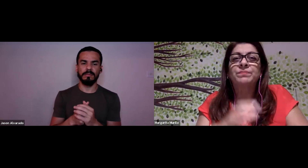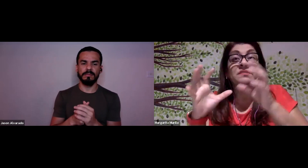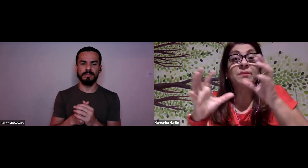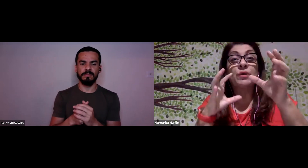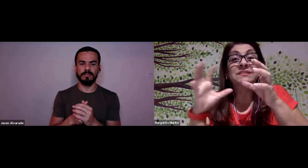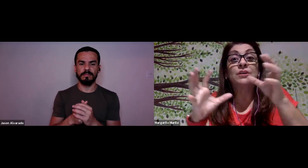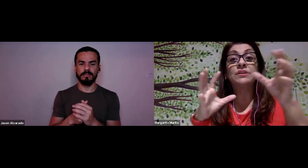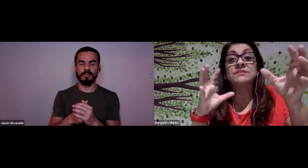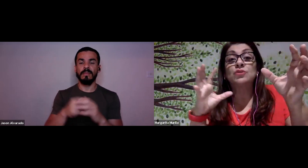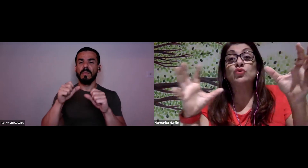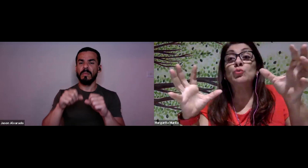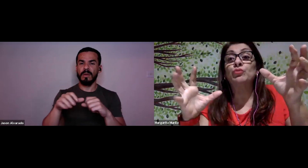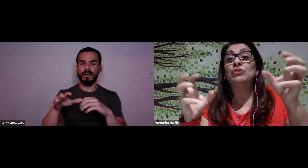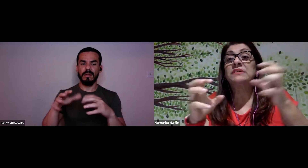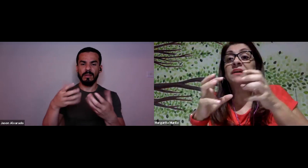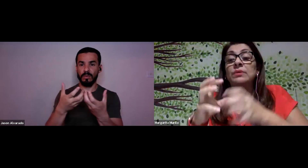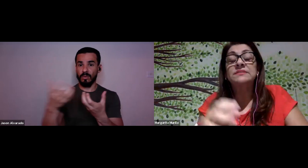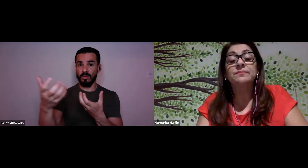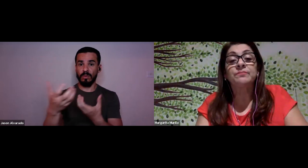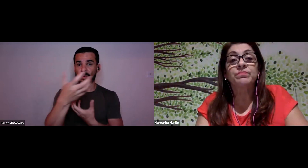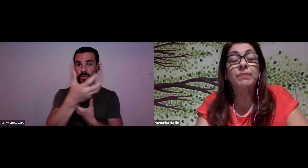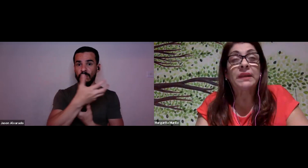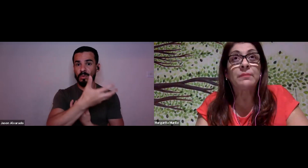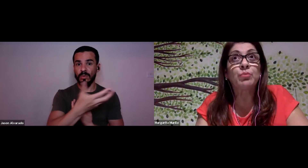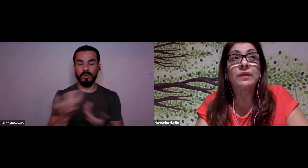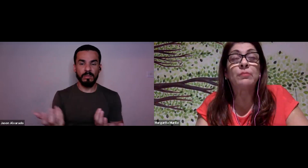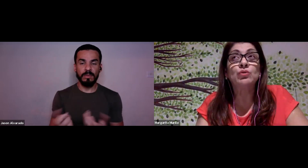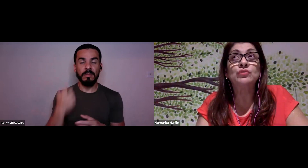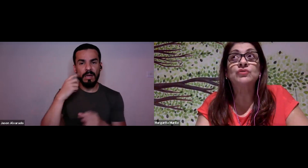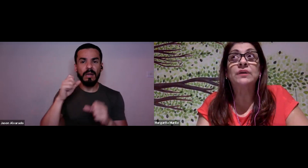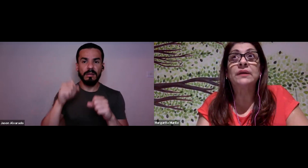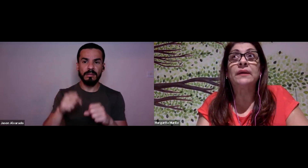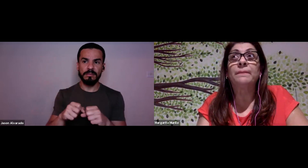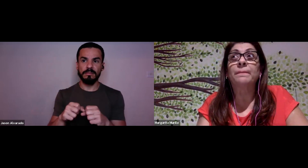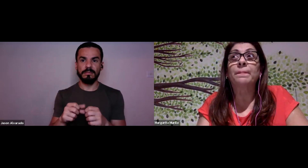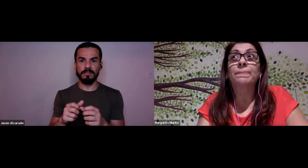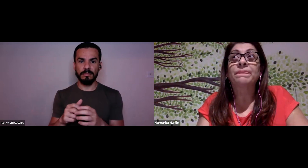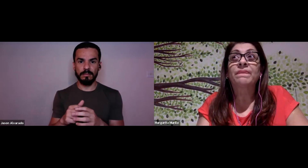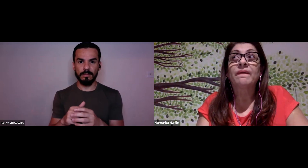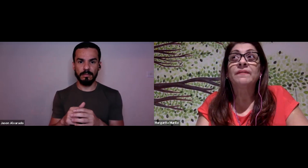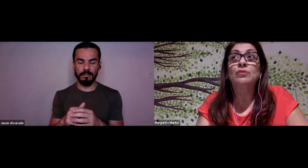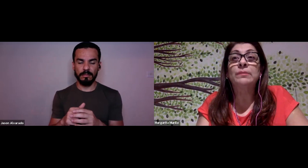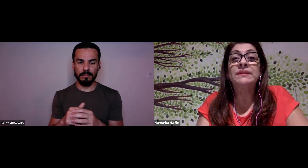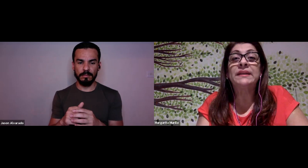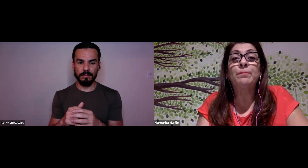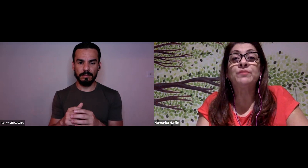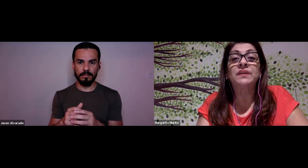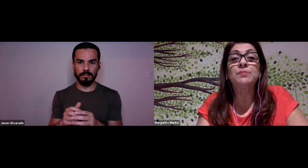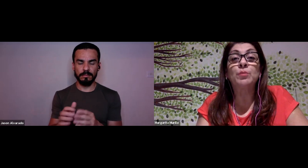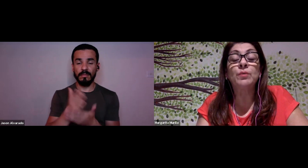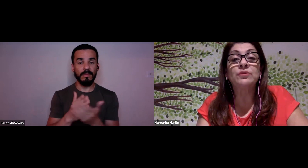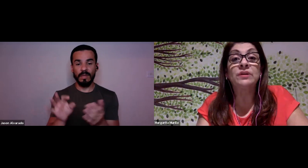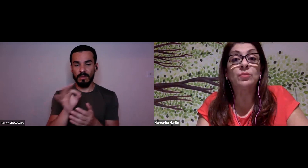si se pueden hacer las los grupos las aulas para que podamos de alguna manera